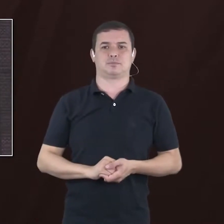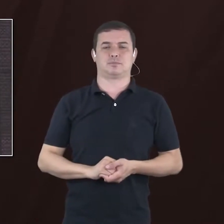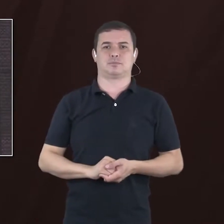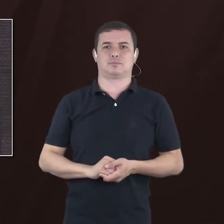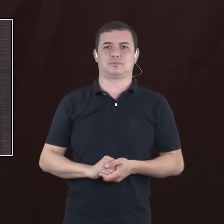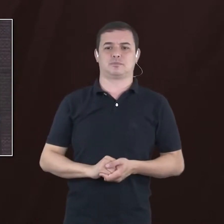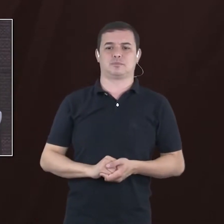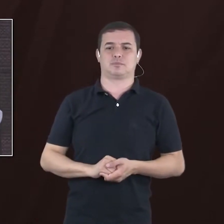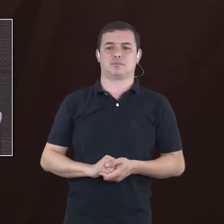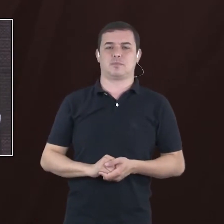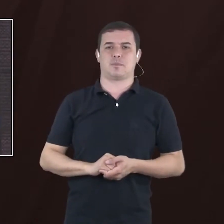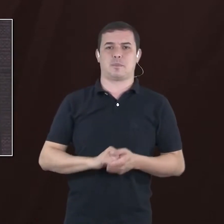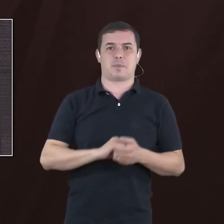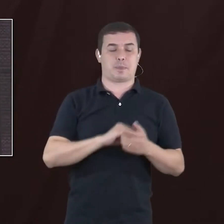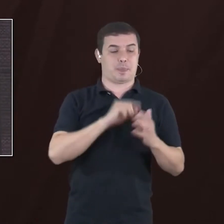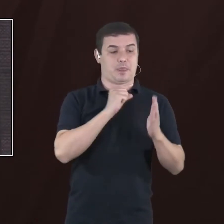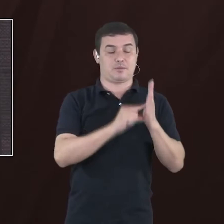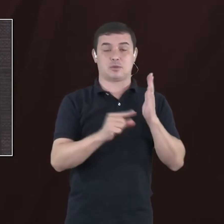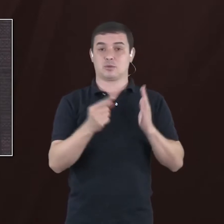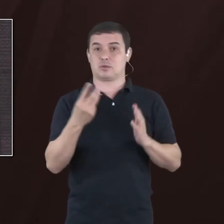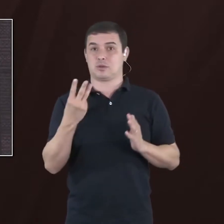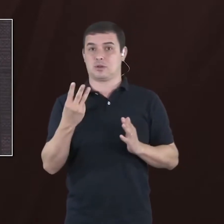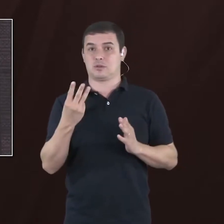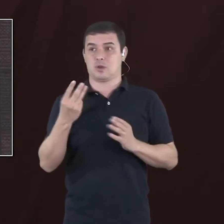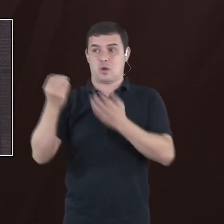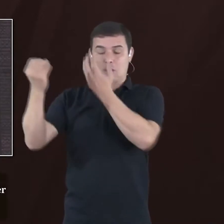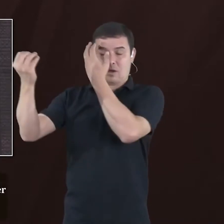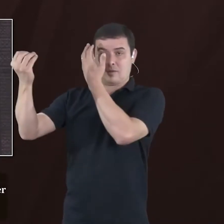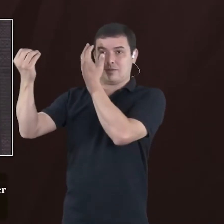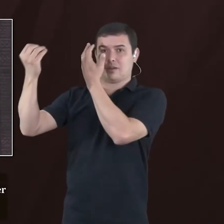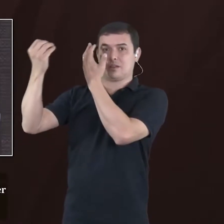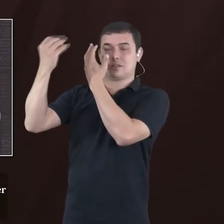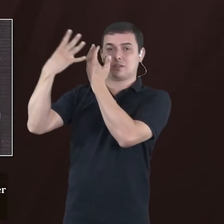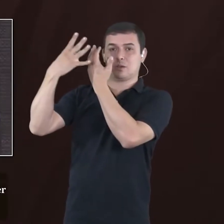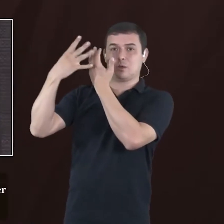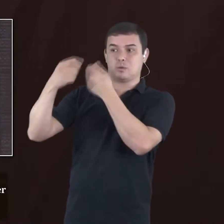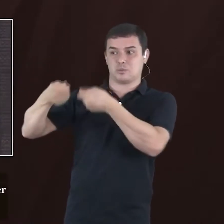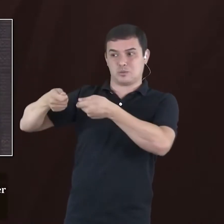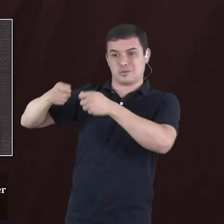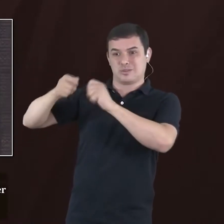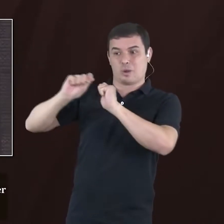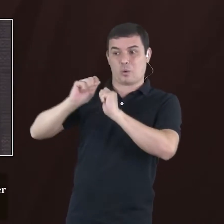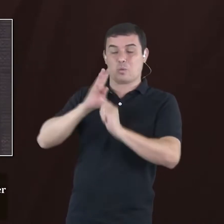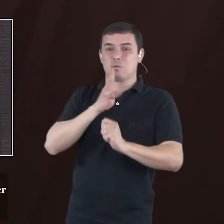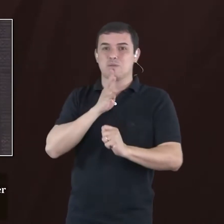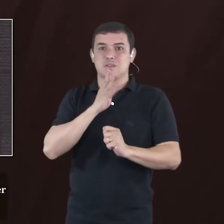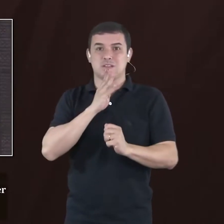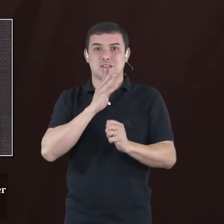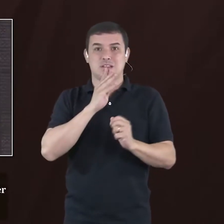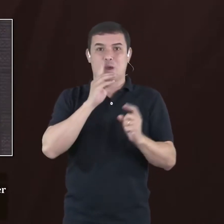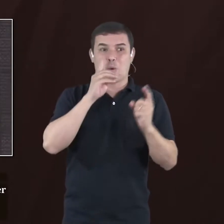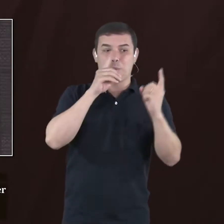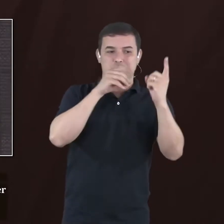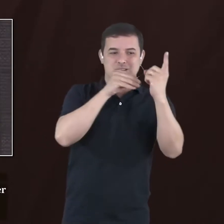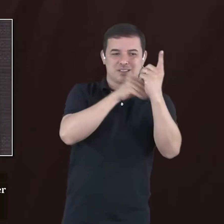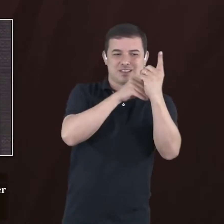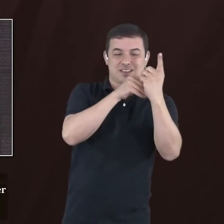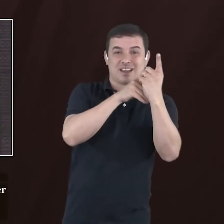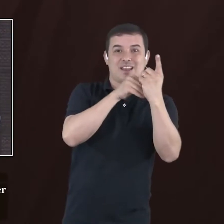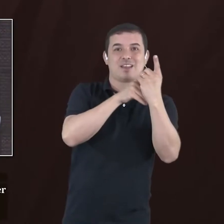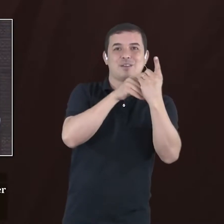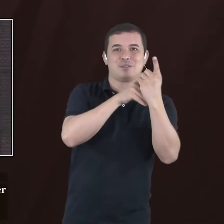Versículo 3. Pois, segundo uma revelação, me foi dado conhecer o mistério,